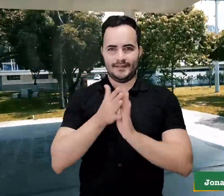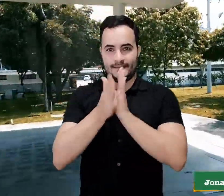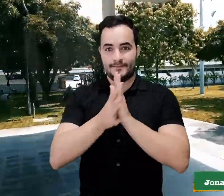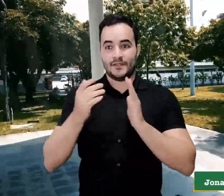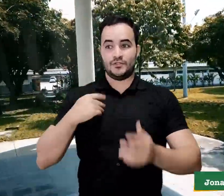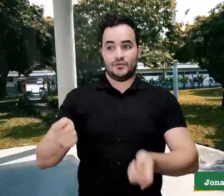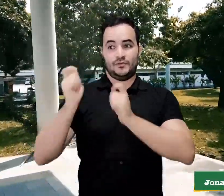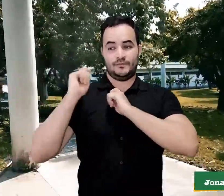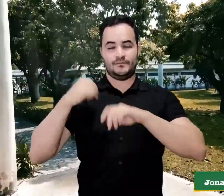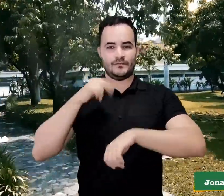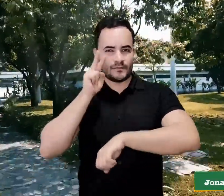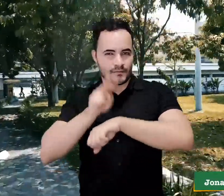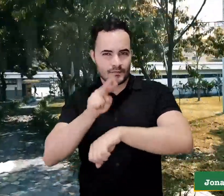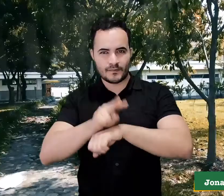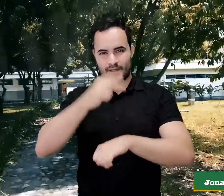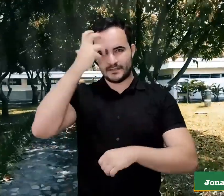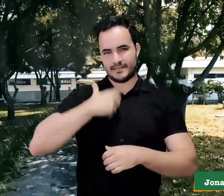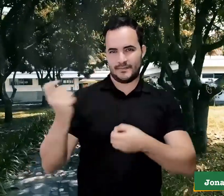admisión en la Universidad de Antioquia,